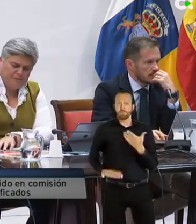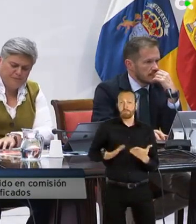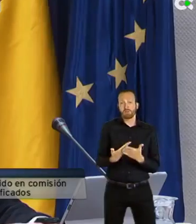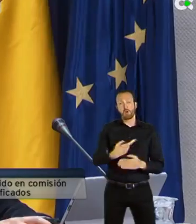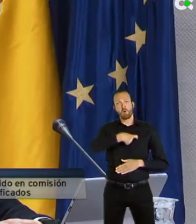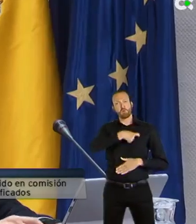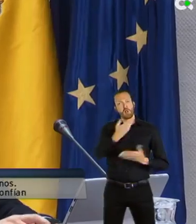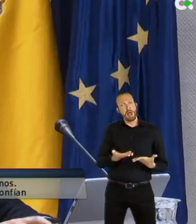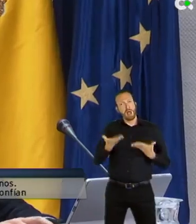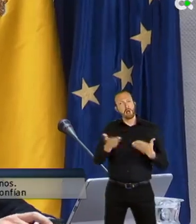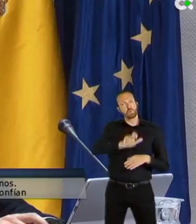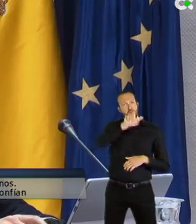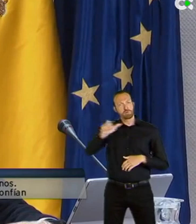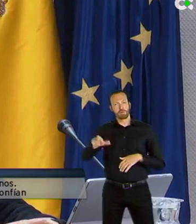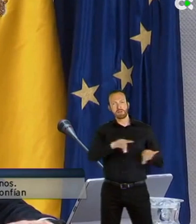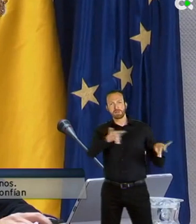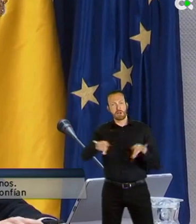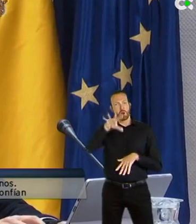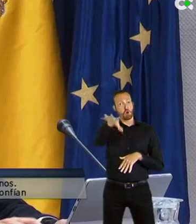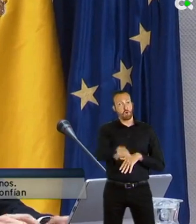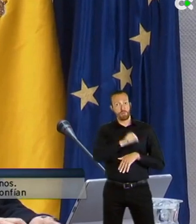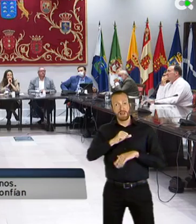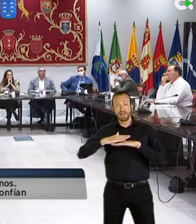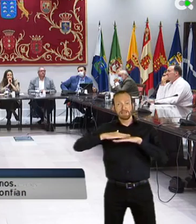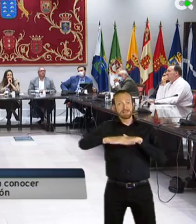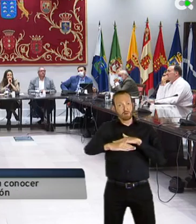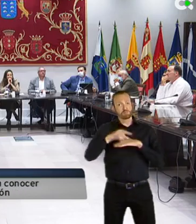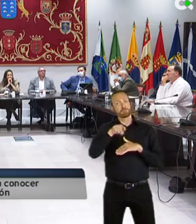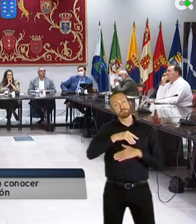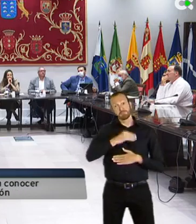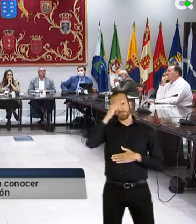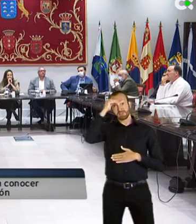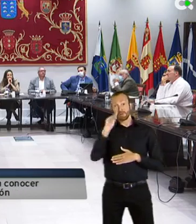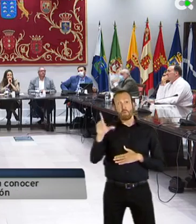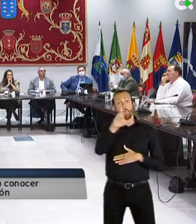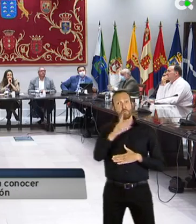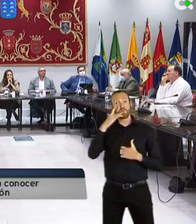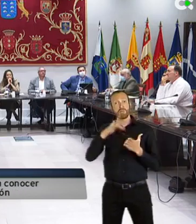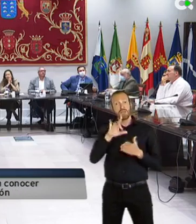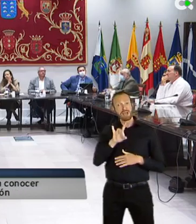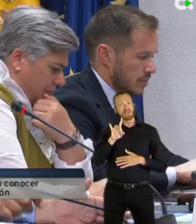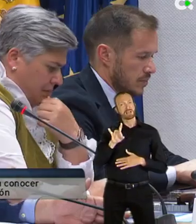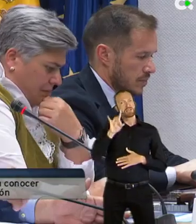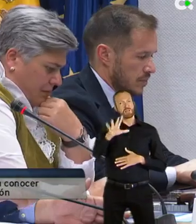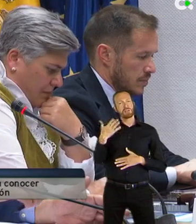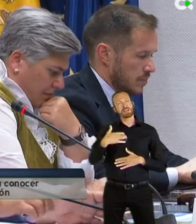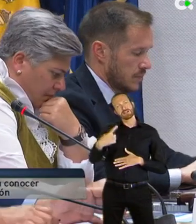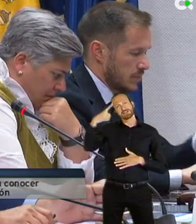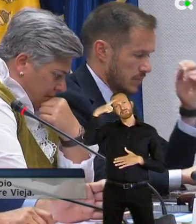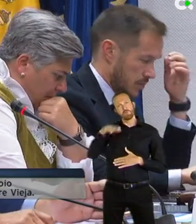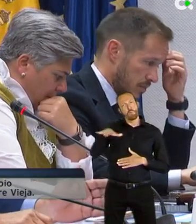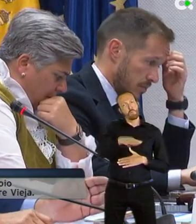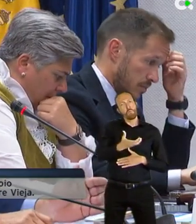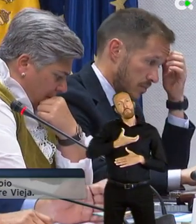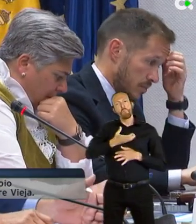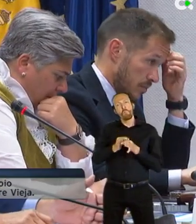a los damnificados en la compra de terrenos. Los llanos de Aridane confían en que el 15 de julio puedan conocer la nueva configuración